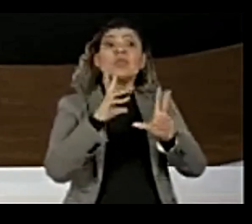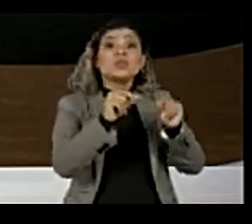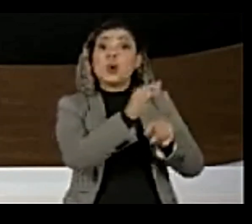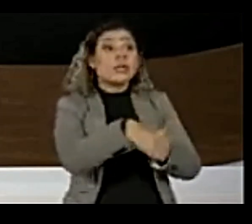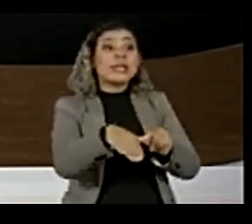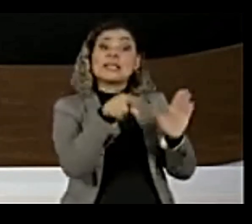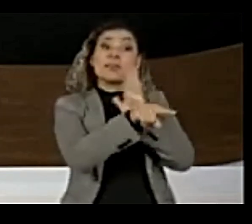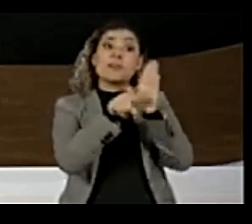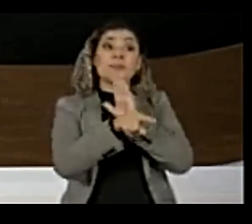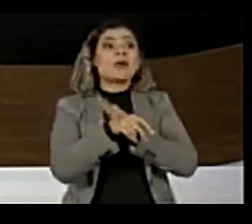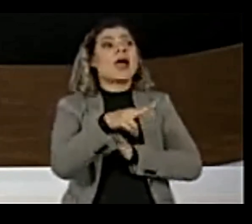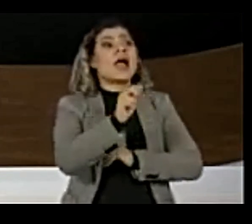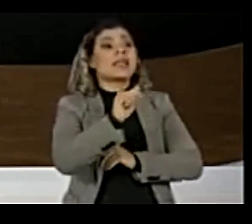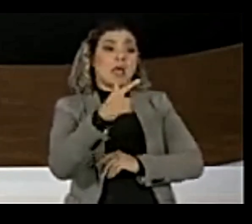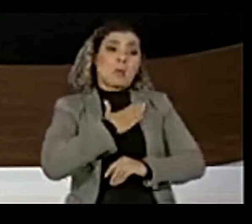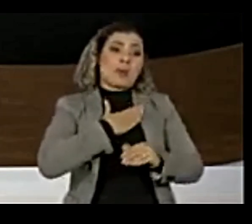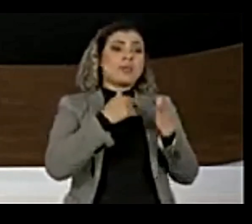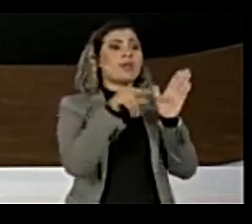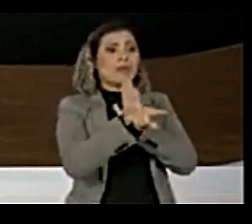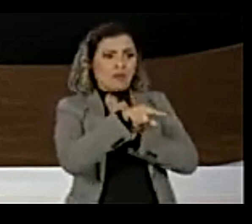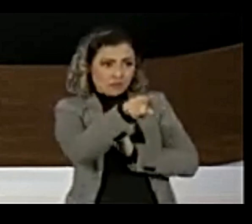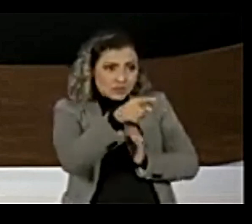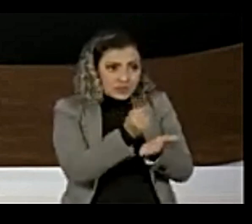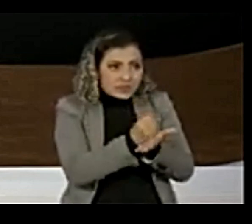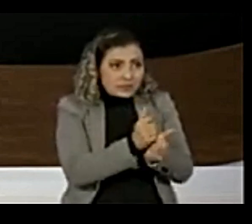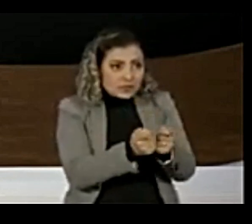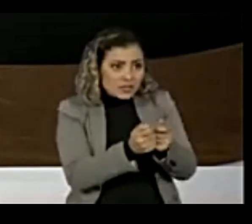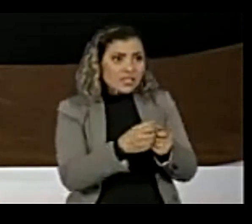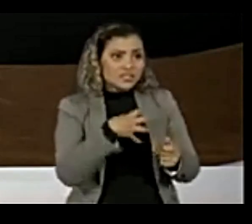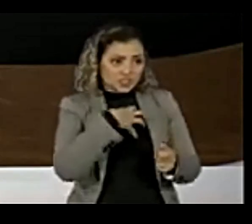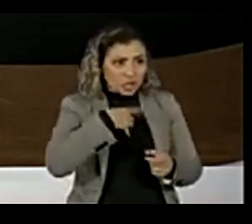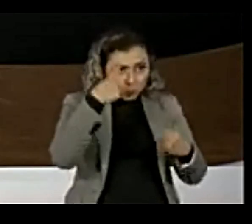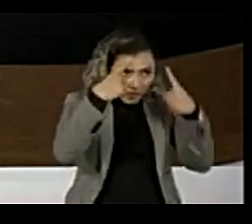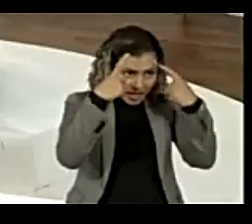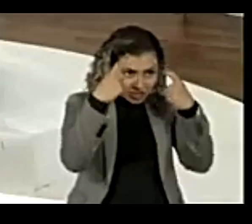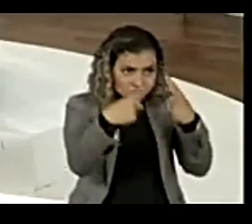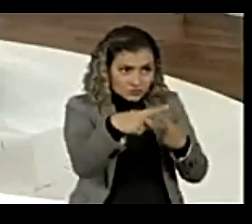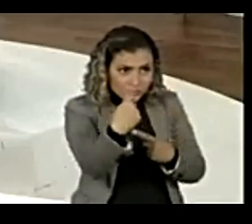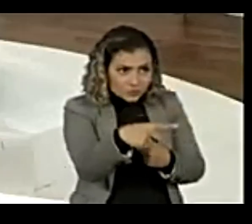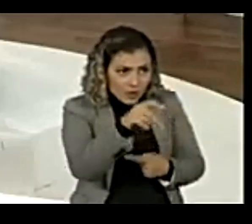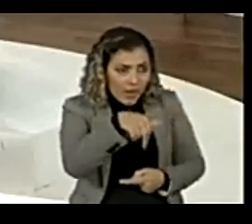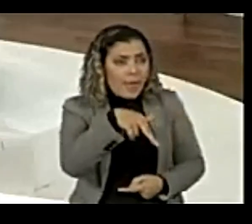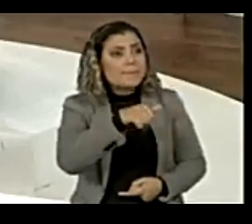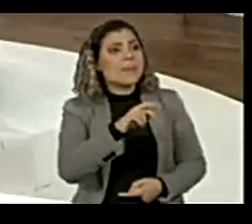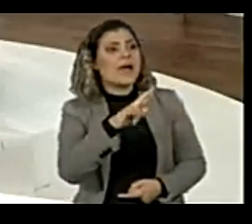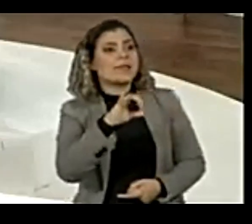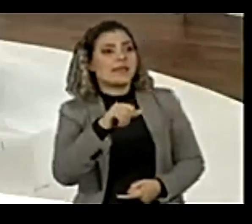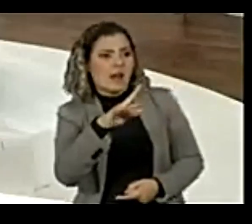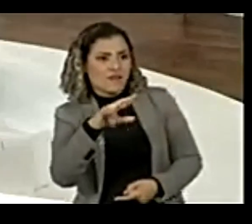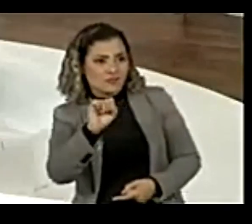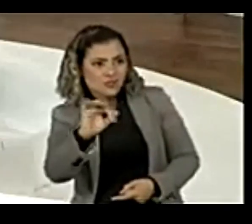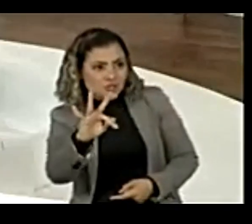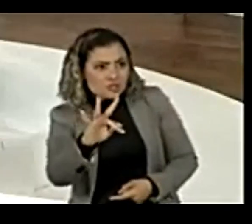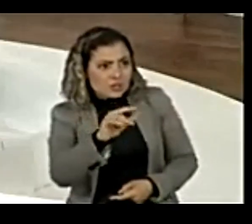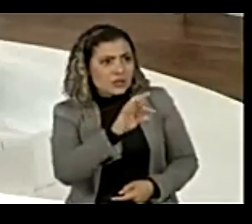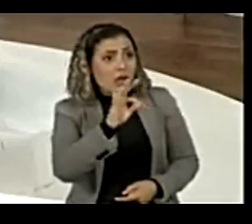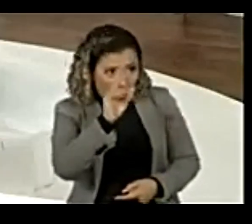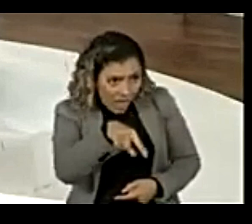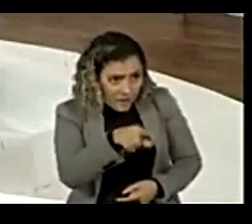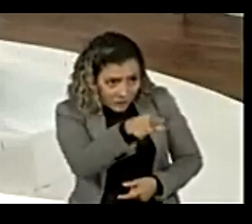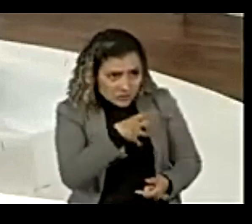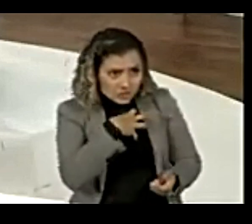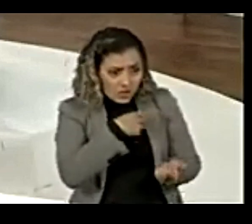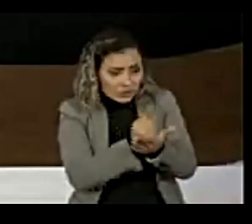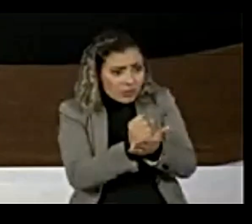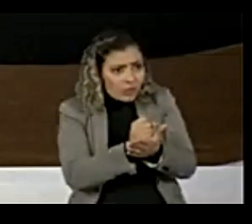crianças fizeram para Raquel, para mim, você joga no modo criativo do Minecraft? Isso é quase uma pergunta denúncia. Explica o que isso significa